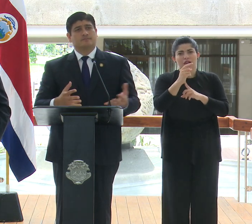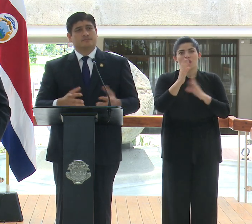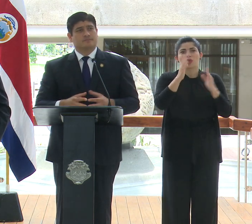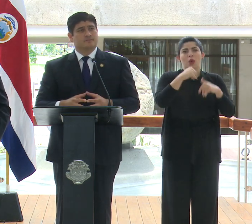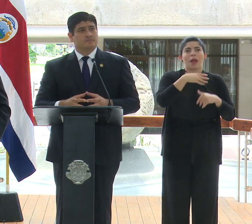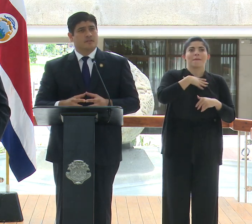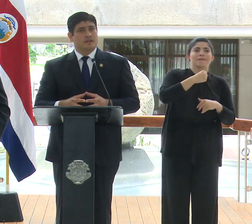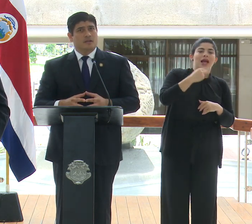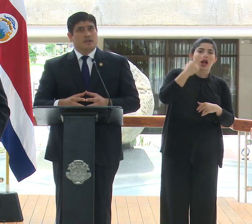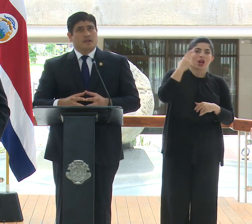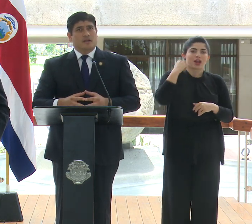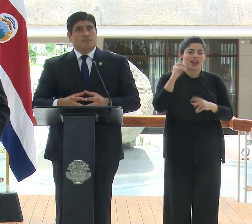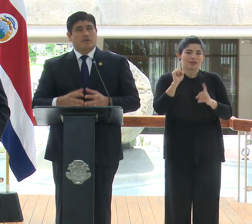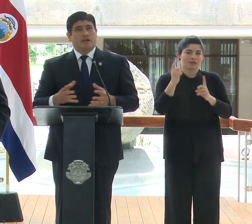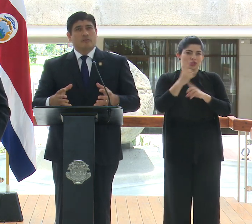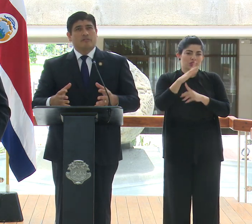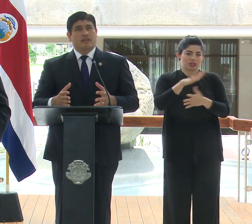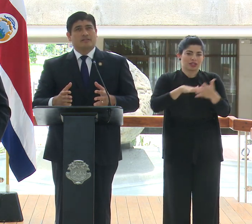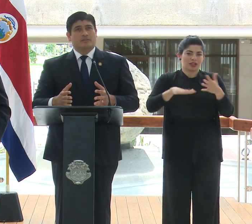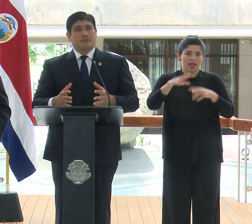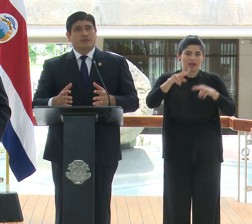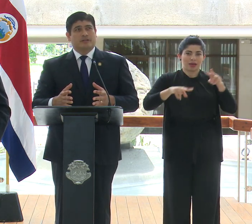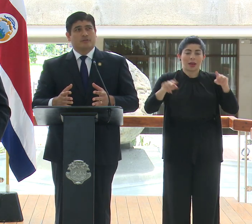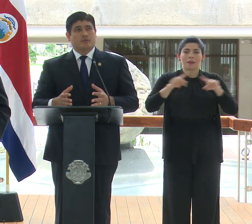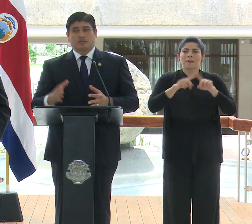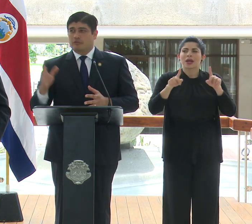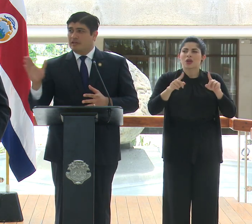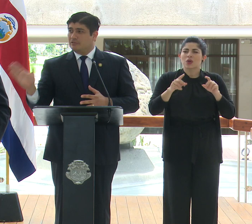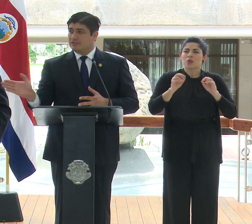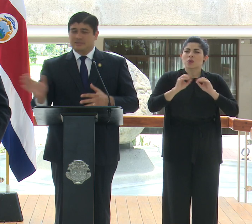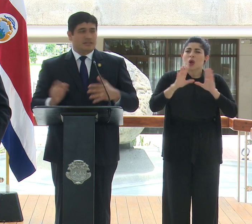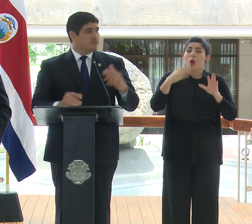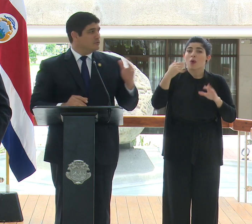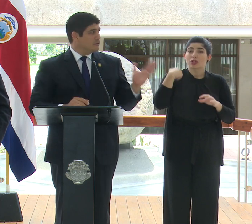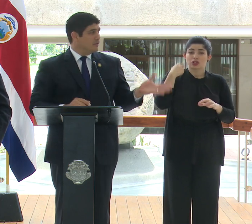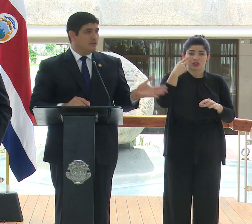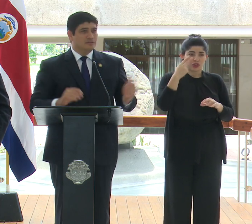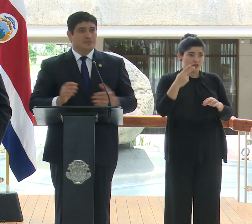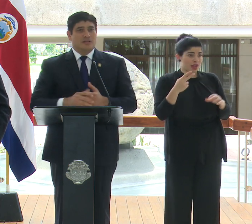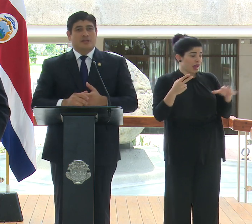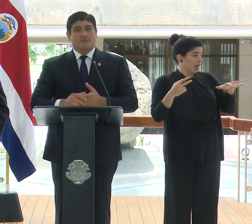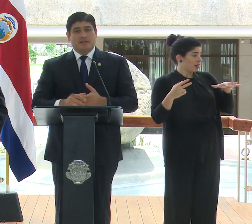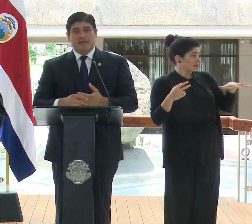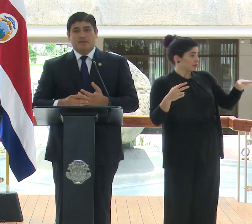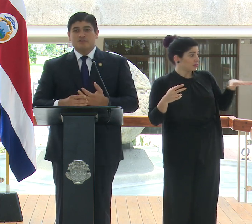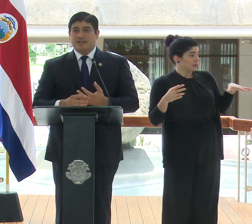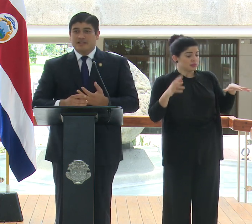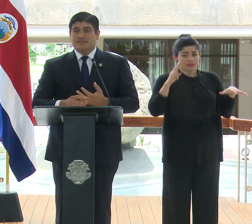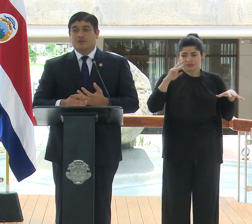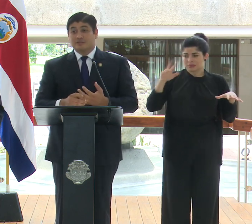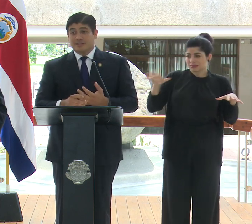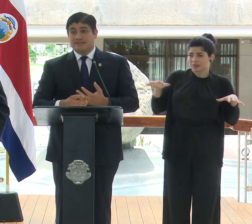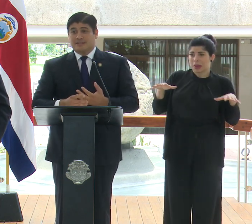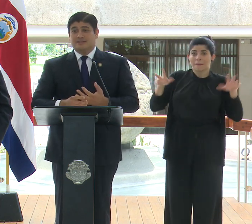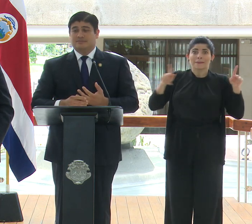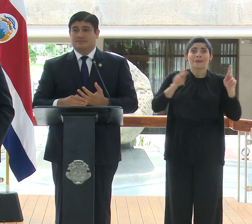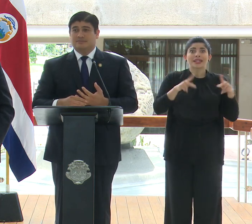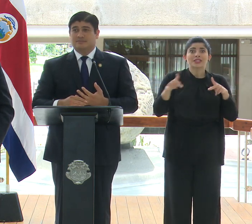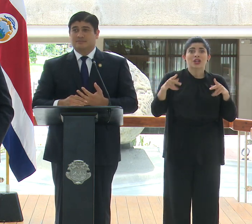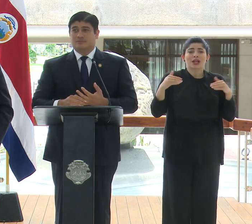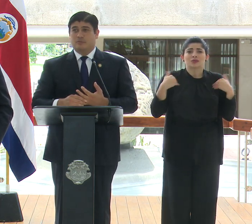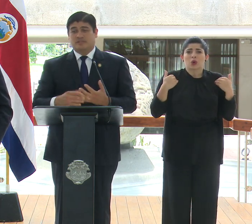negro. Pero era muy evidente porque yo cuando veía a los extremos, a los lados, veía mucha gente